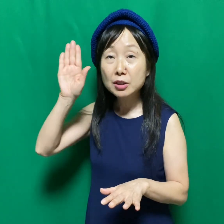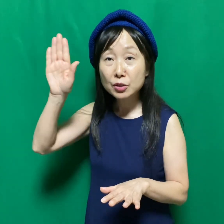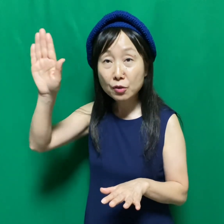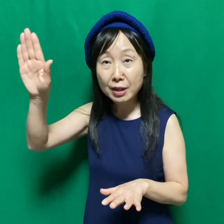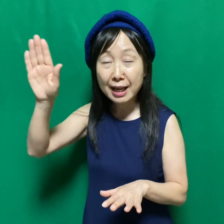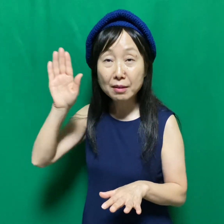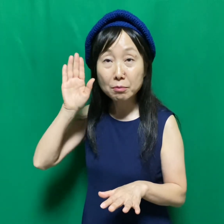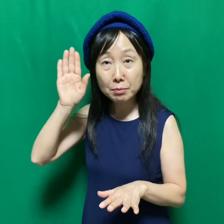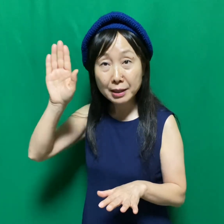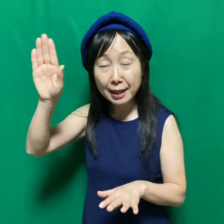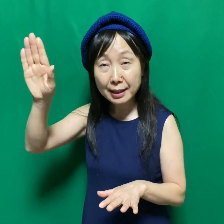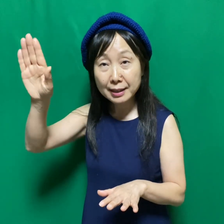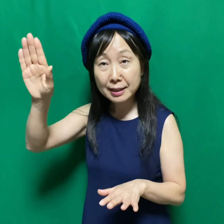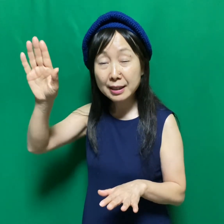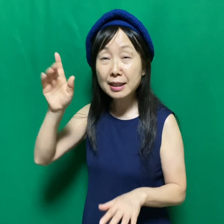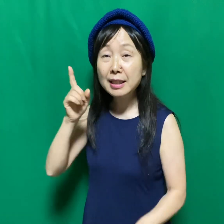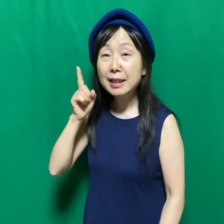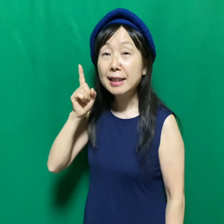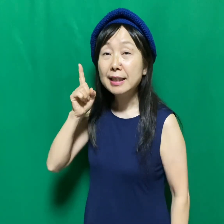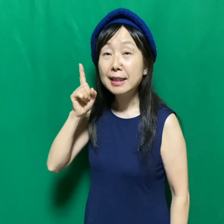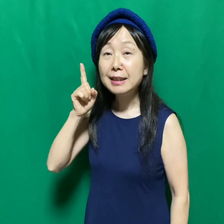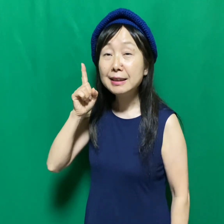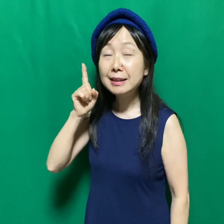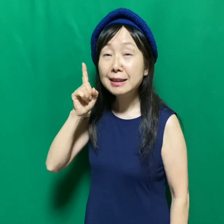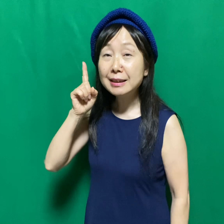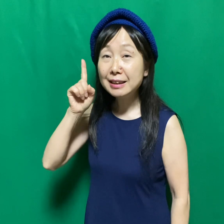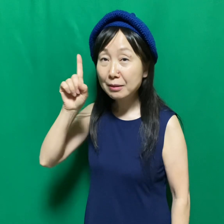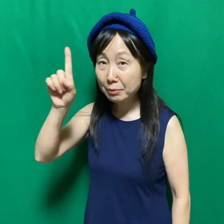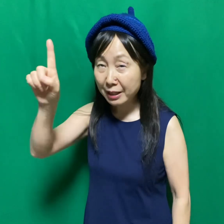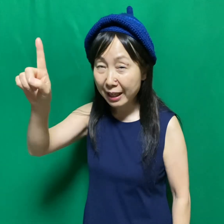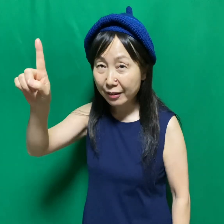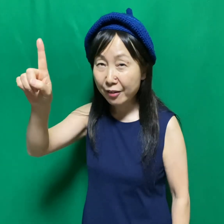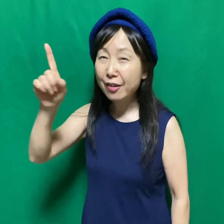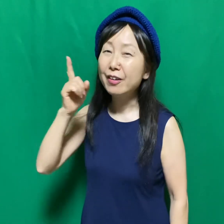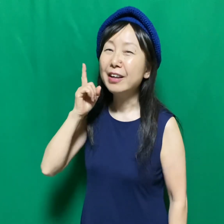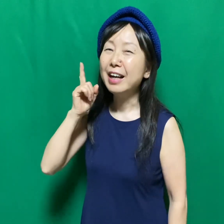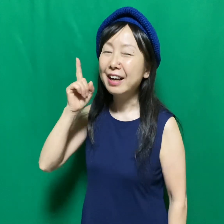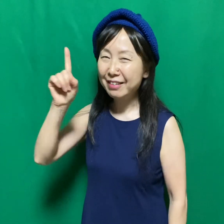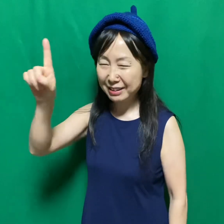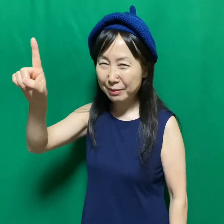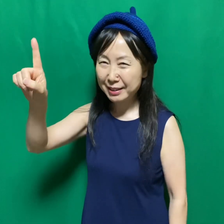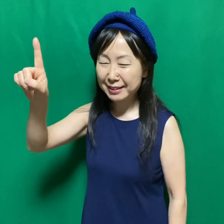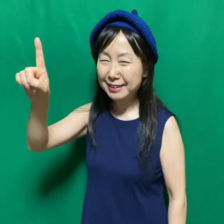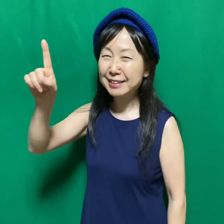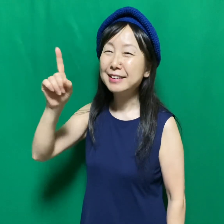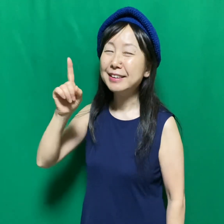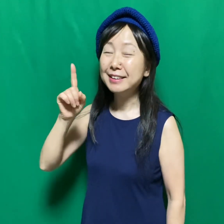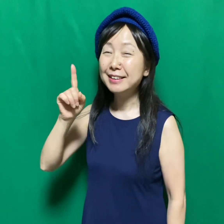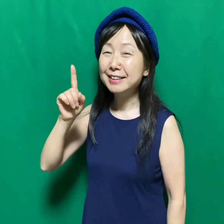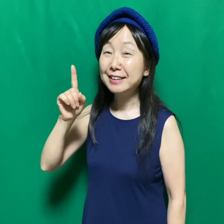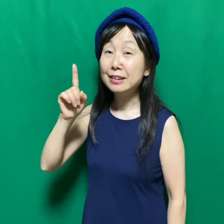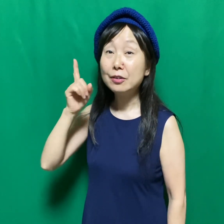将来、未来に一日未来を表します。です。これ